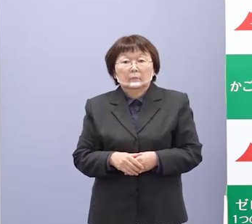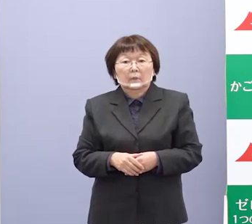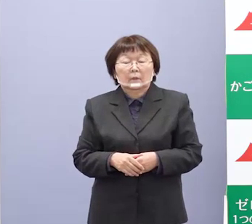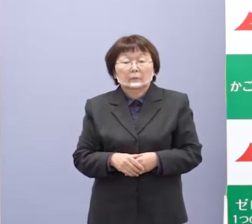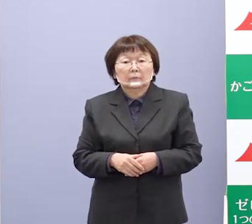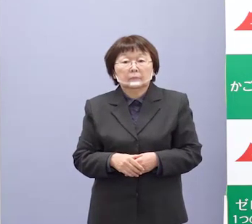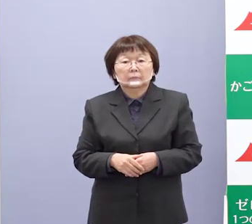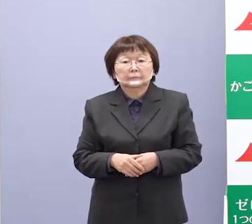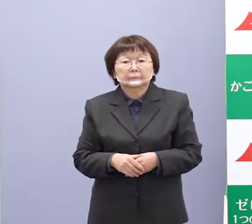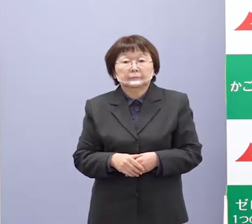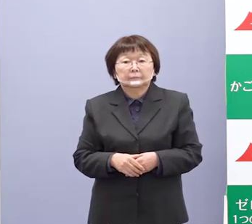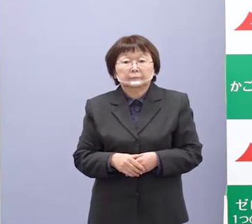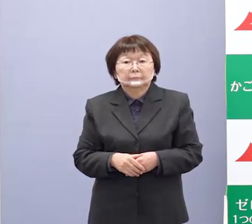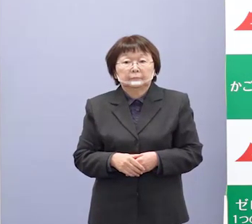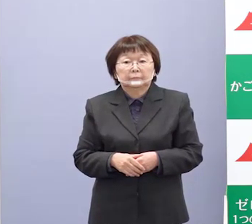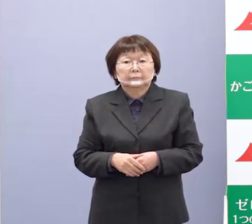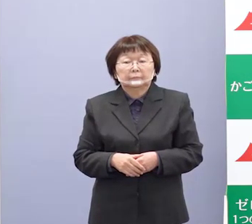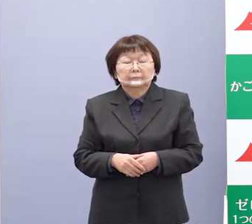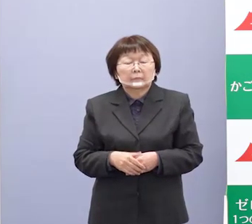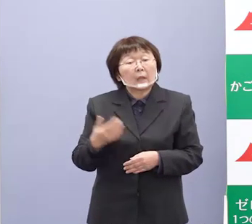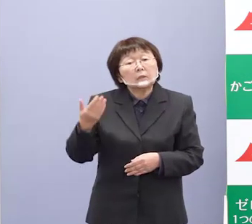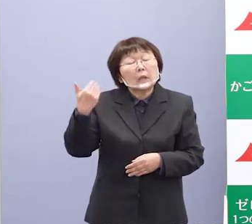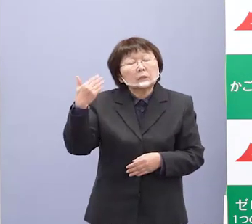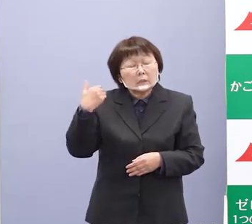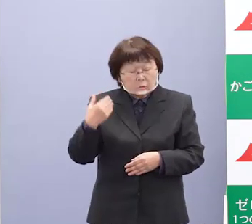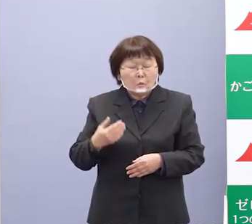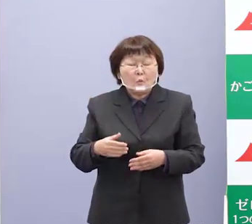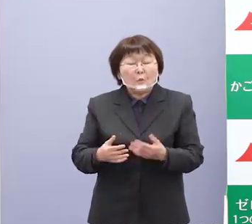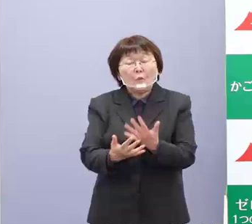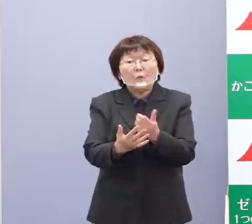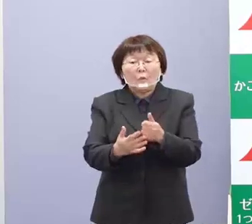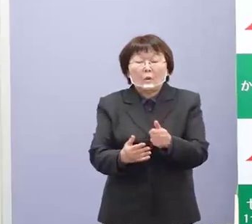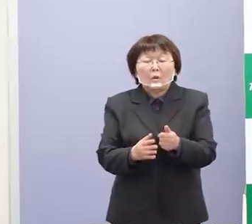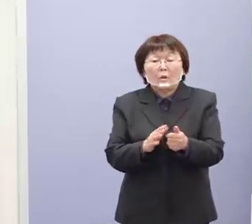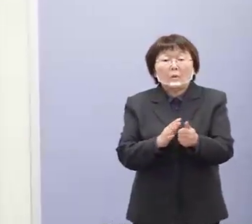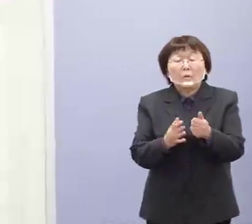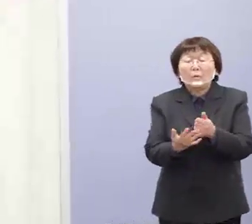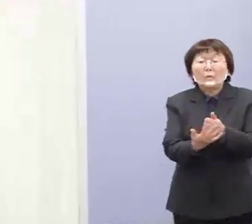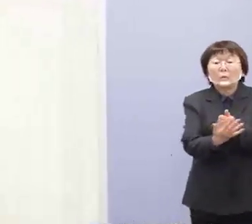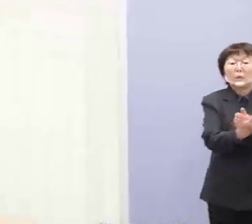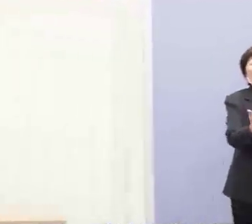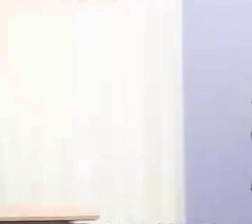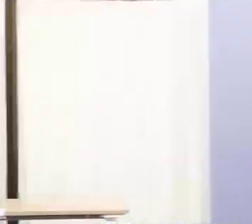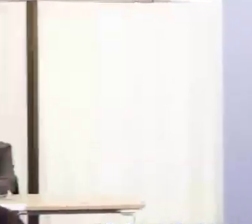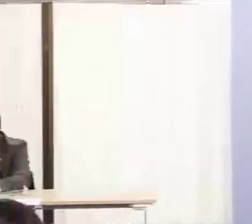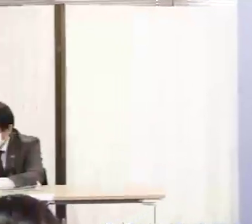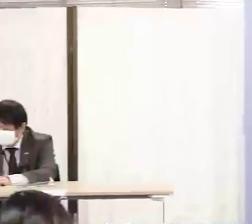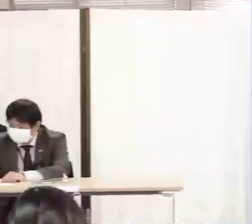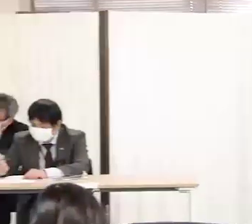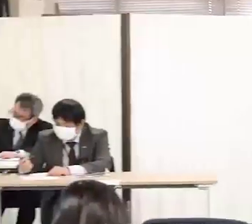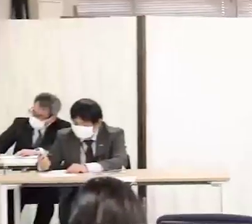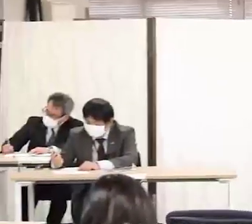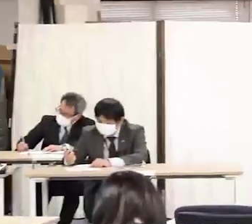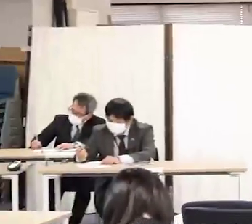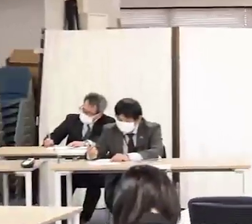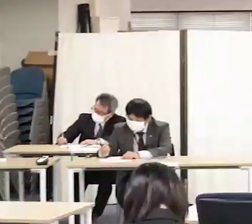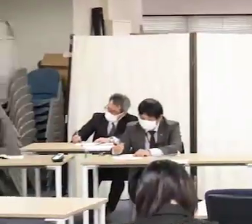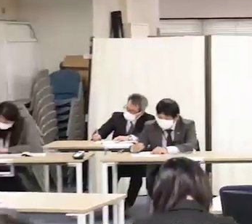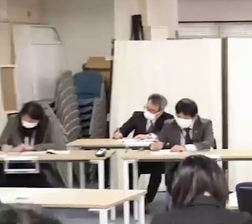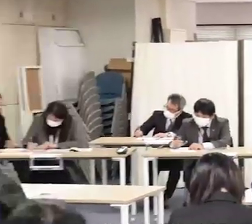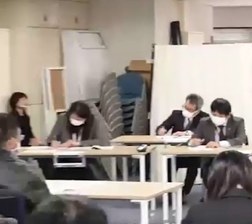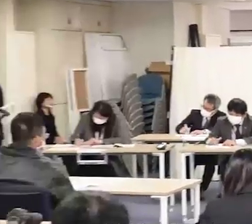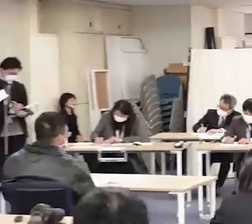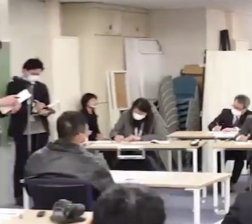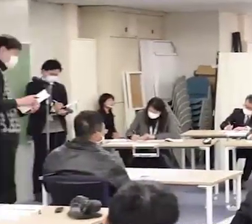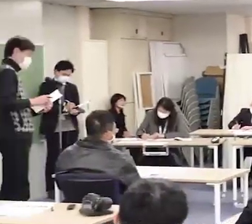りました。あと先月の定例会見で鴨池の外部監査について指摘が重いという発言を市長の方されたん